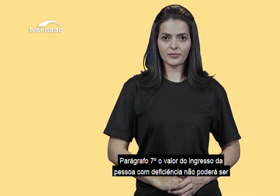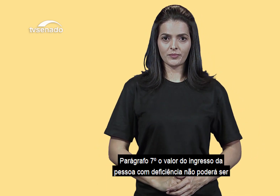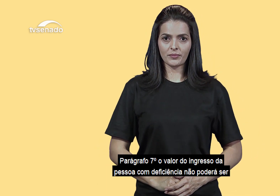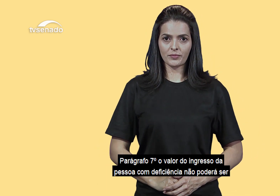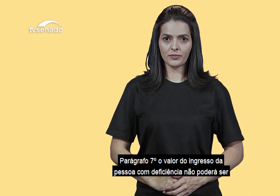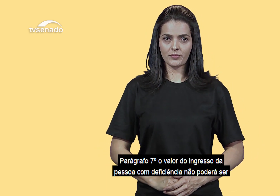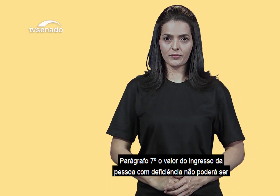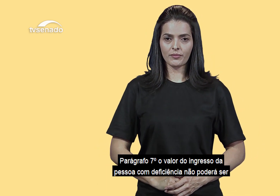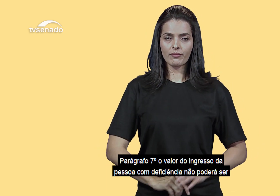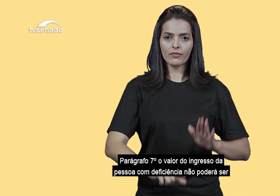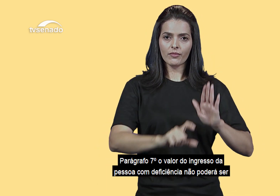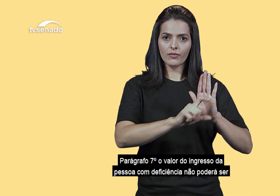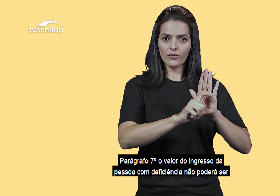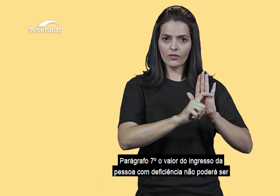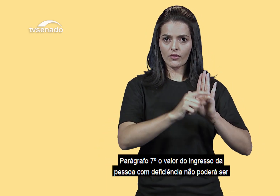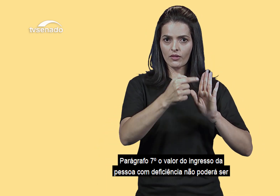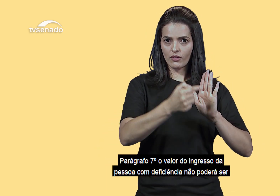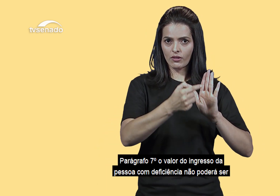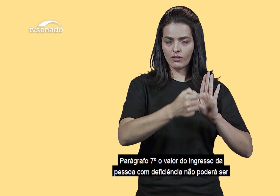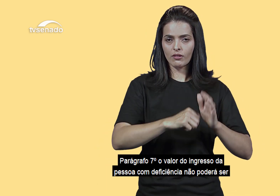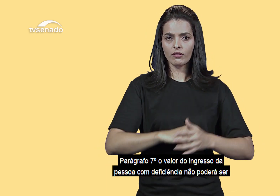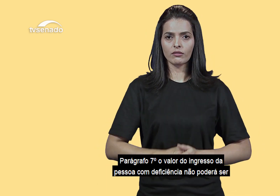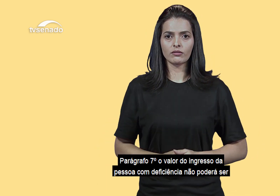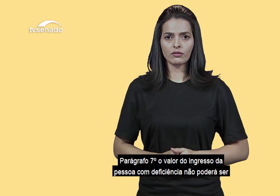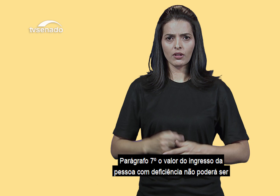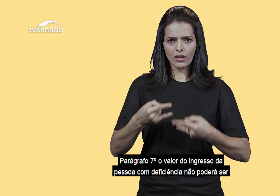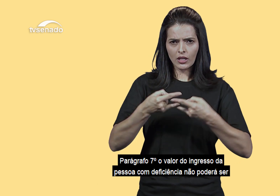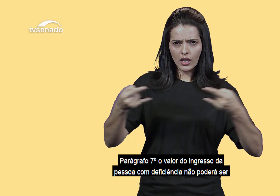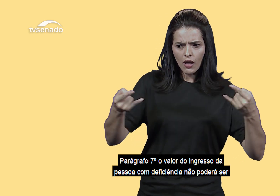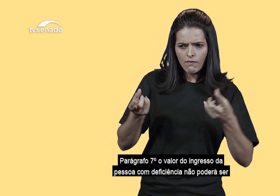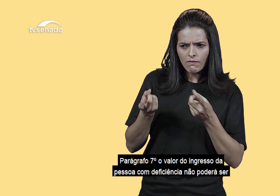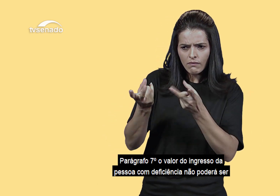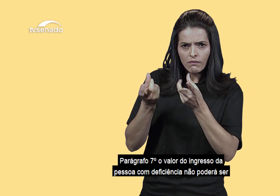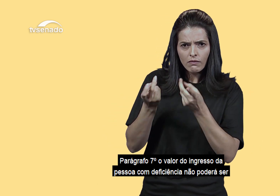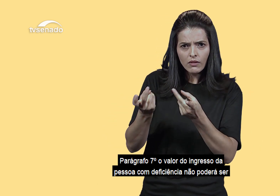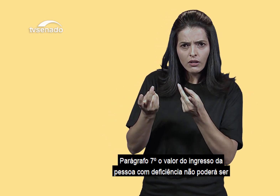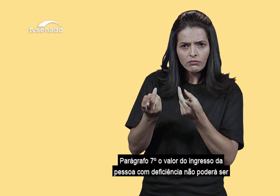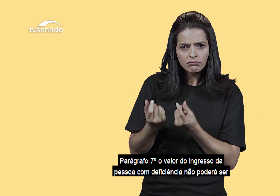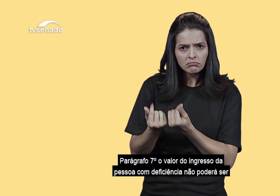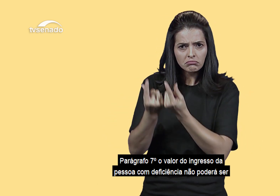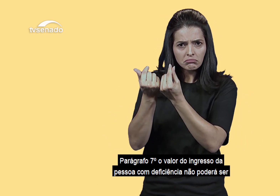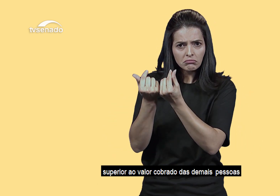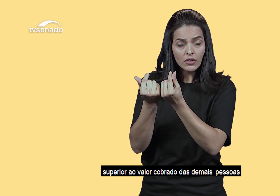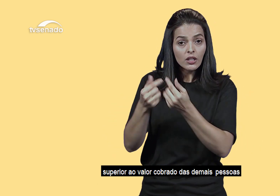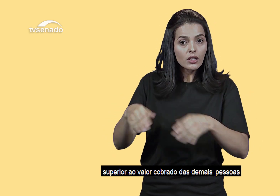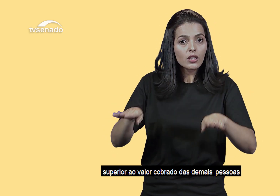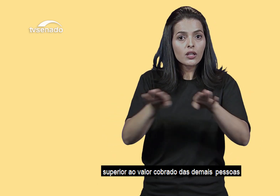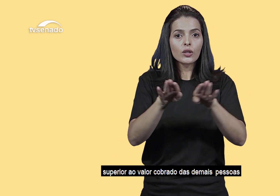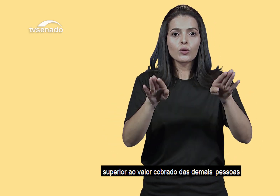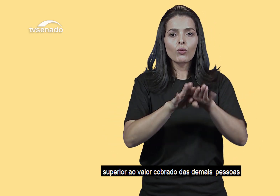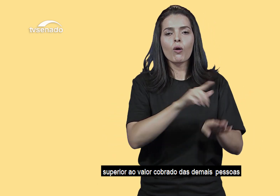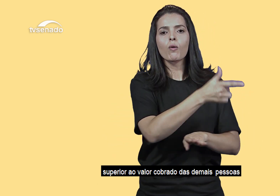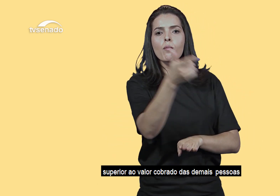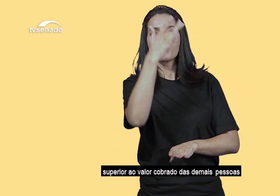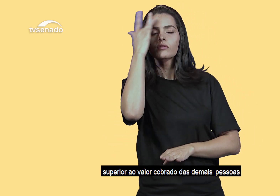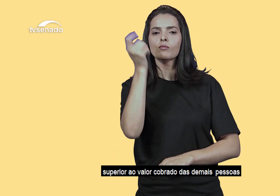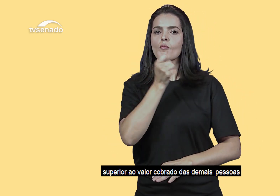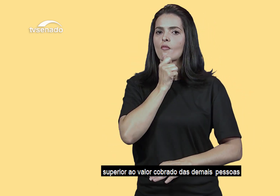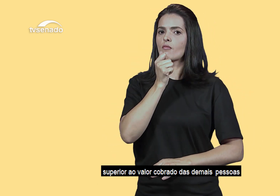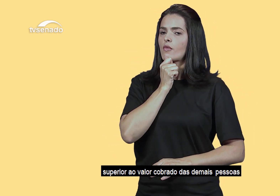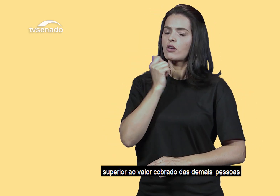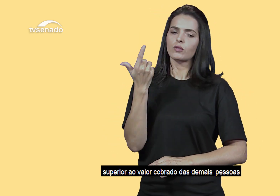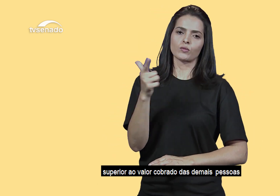Parágrafo 7º O valor do ingresso da pessoa com deficiência não poderá ser superior ao valor